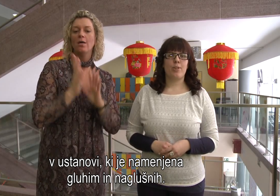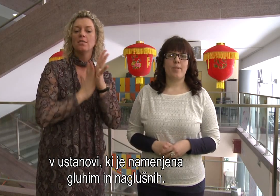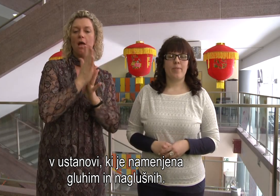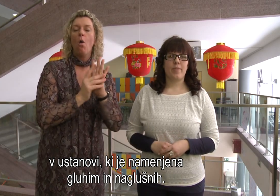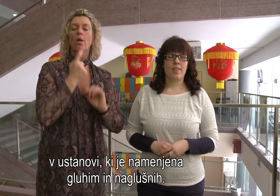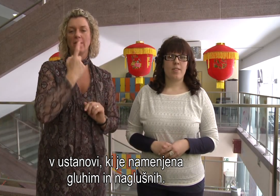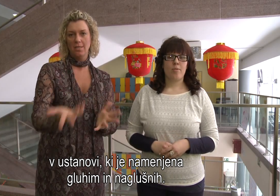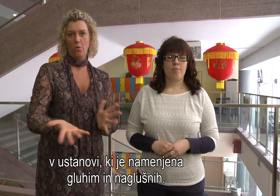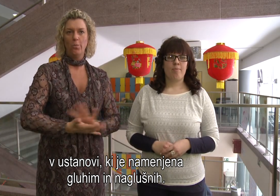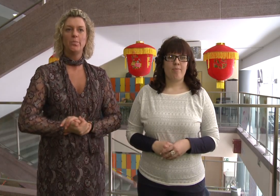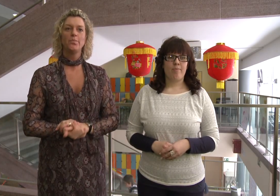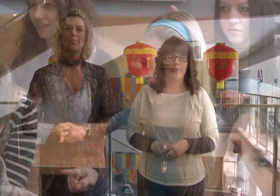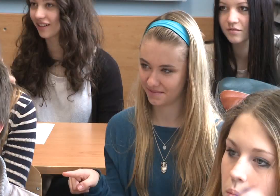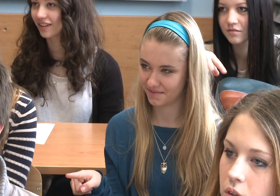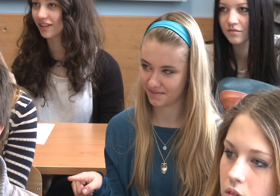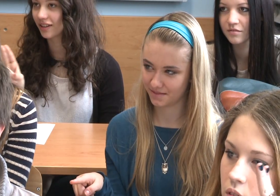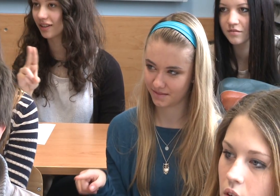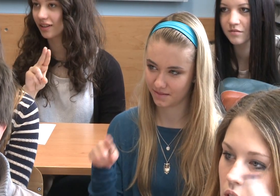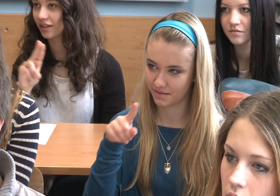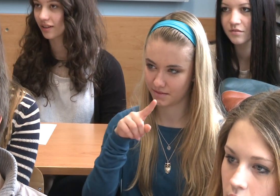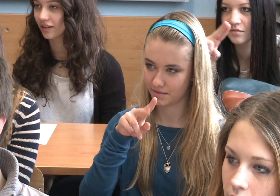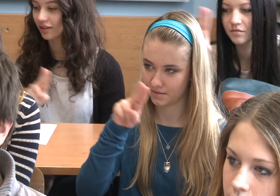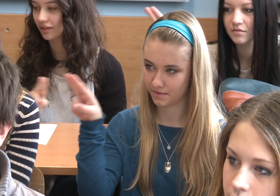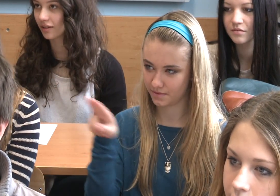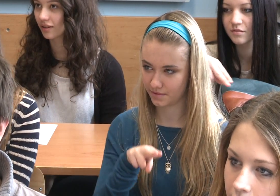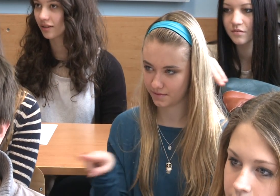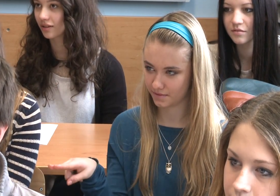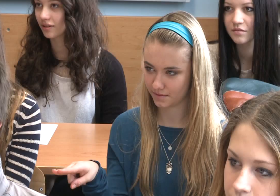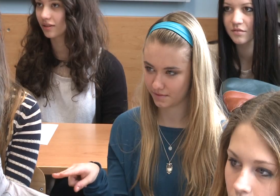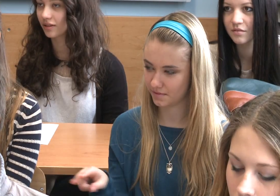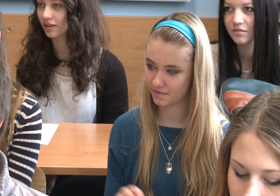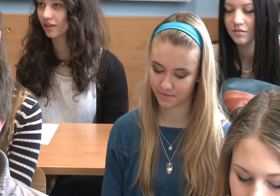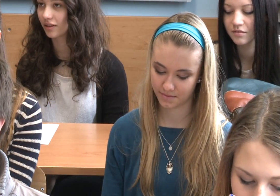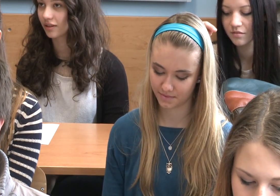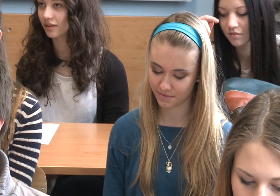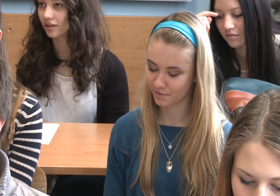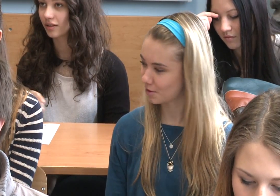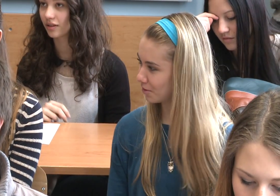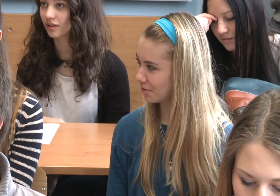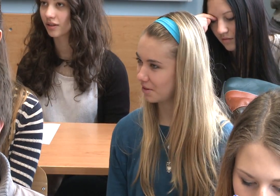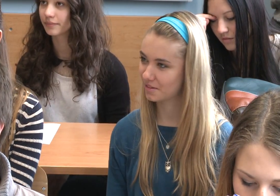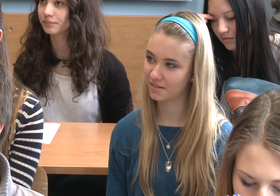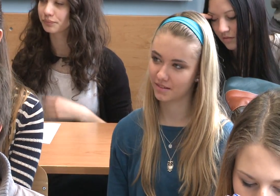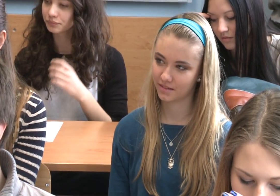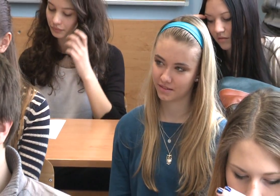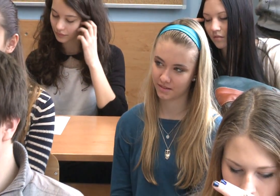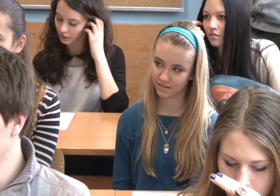naglušnim. Že narišemo z 2 prstoma. Oziroma napišemo tako. Kaj pa še tuje črke?